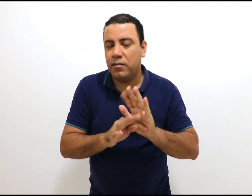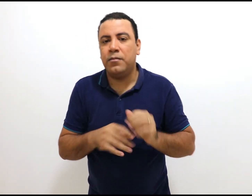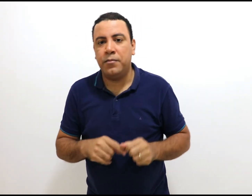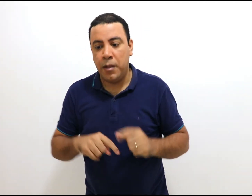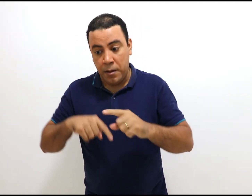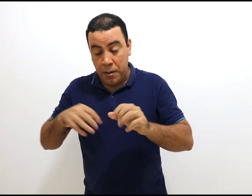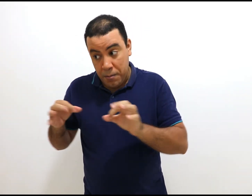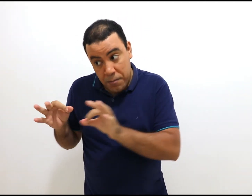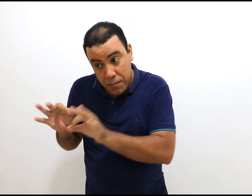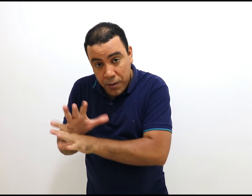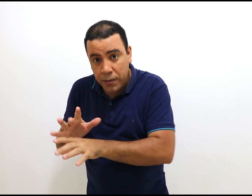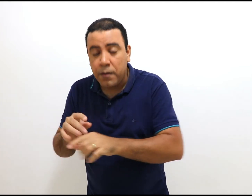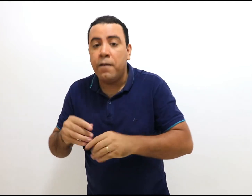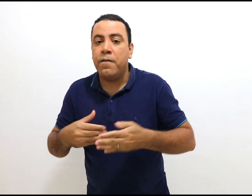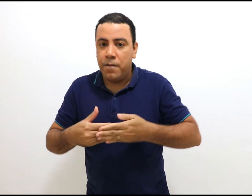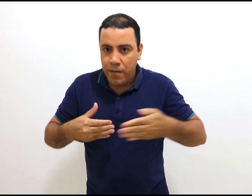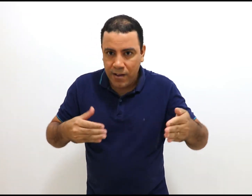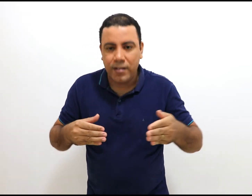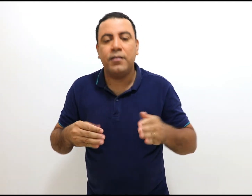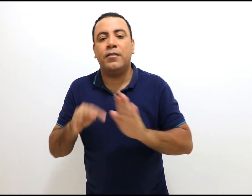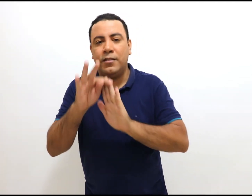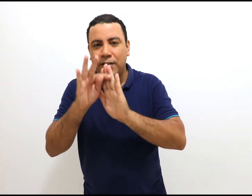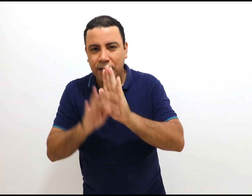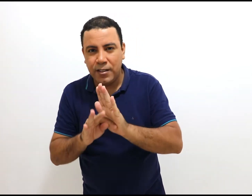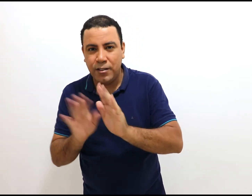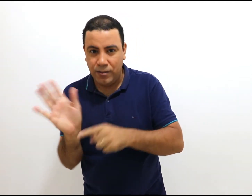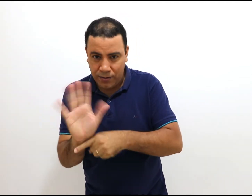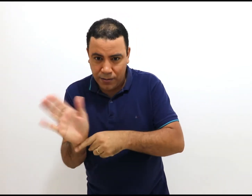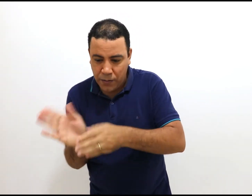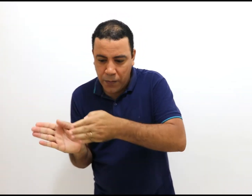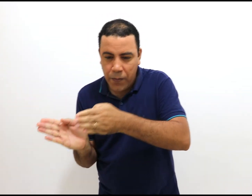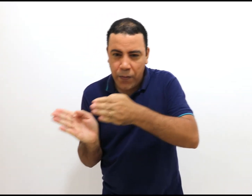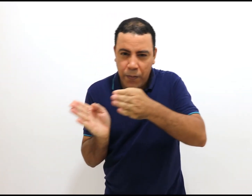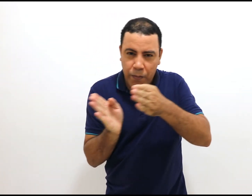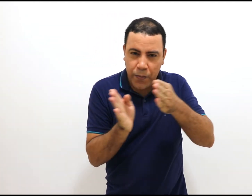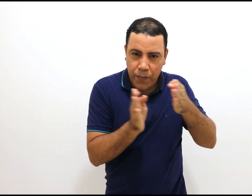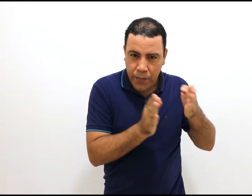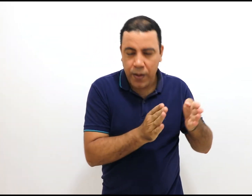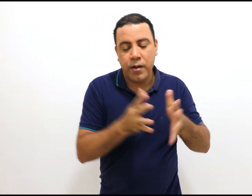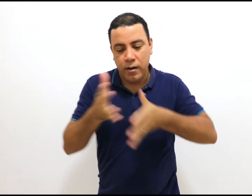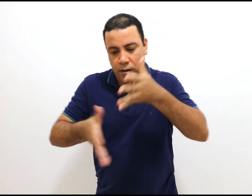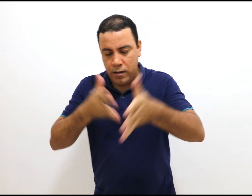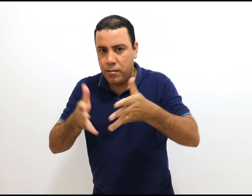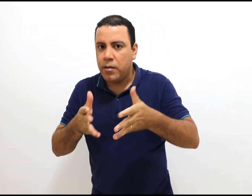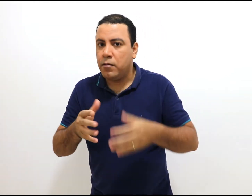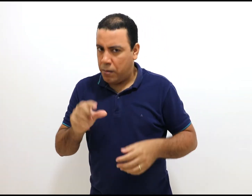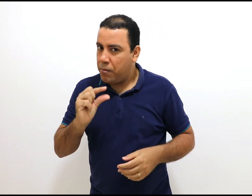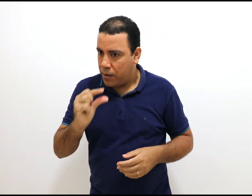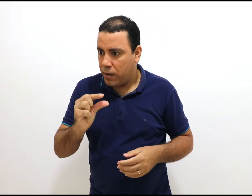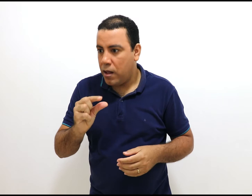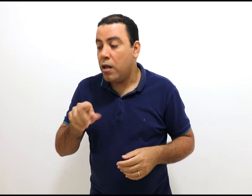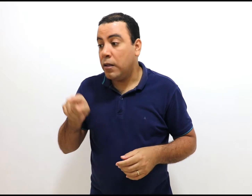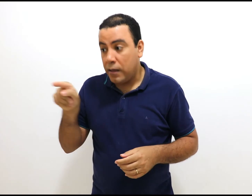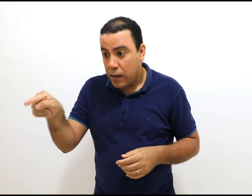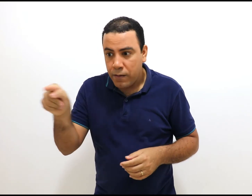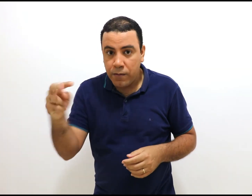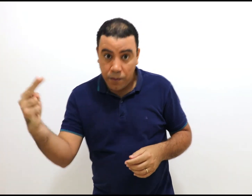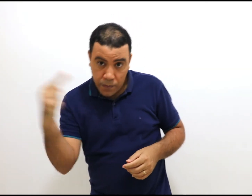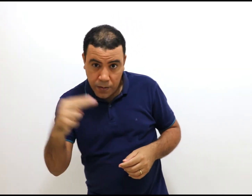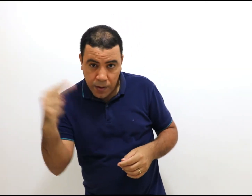de exploradas as ideias do texto, partimos para as atividades. Já criamos uma série